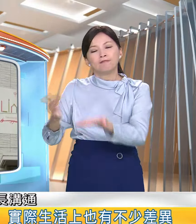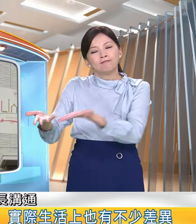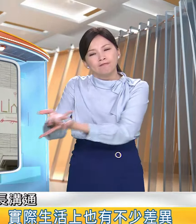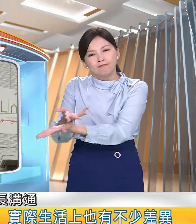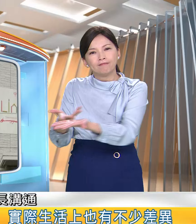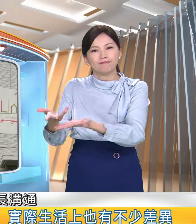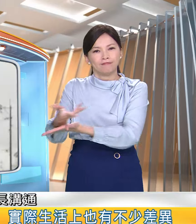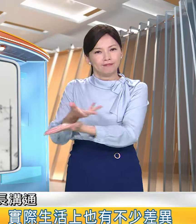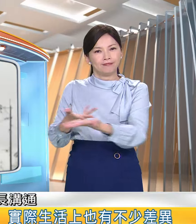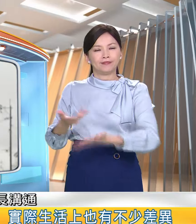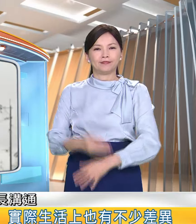长沟通。